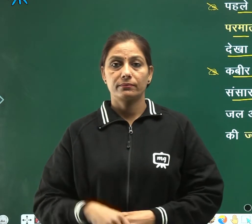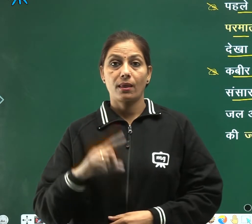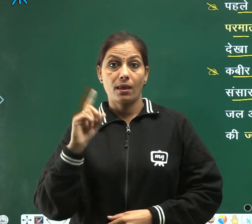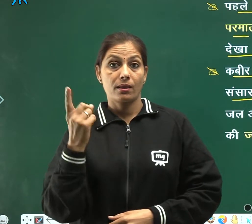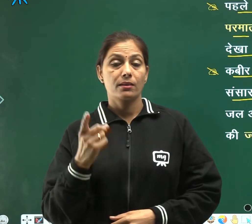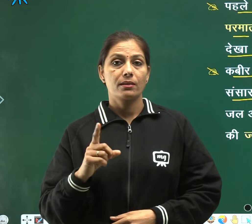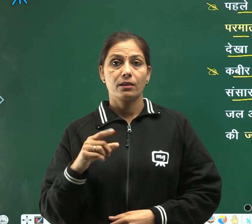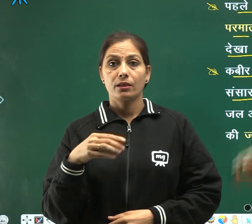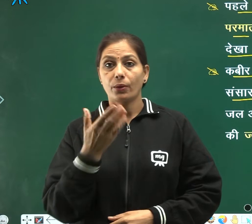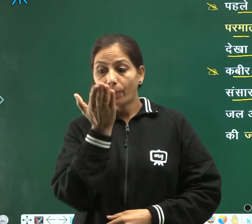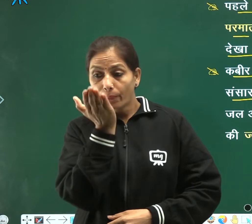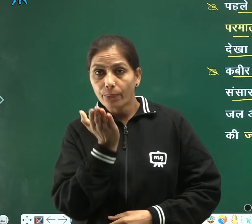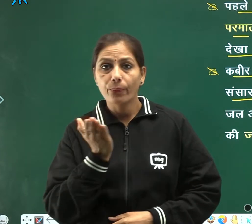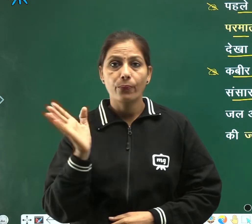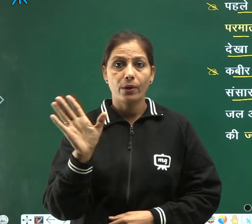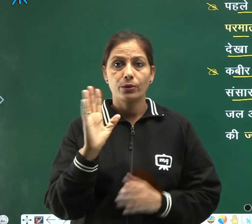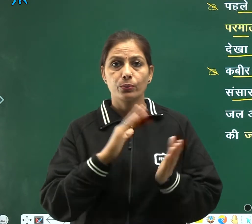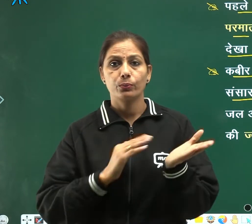एक ही वायु,